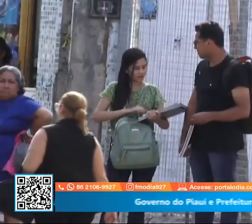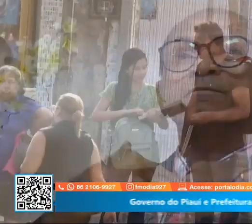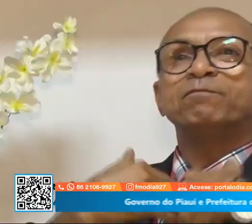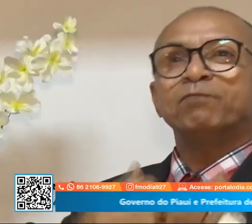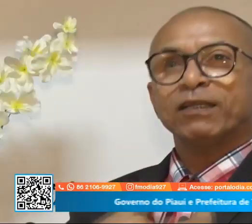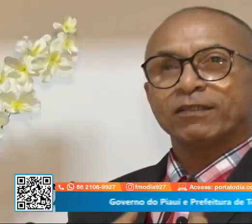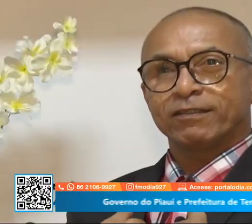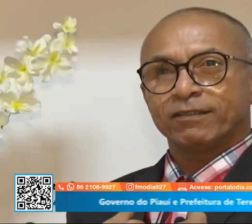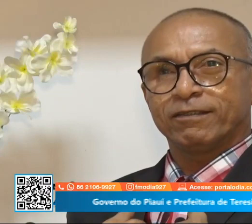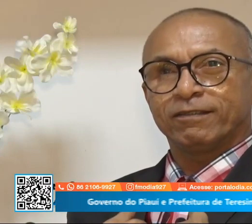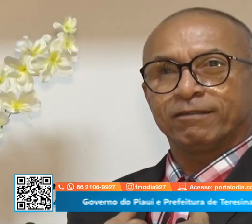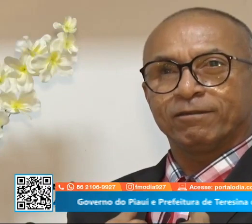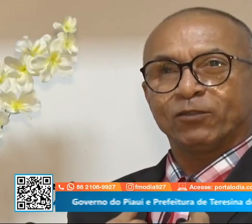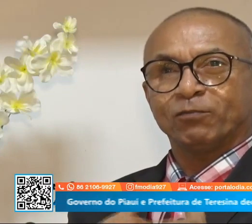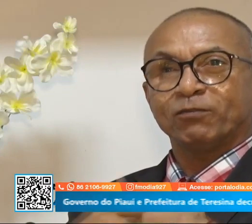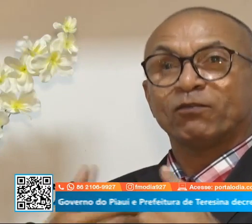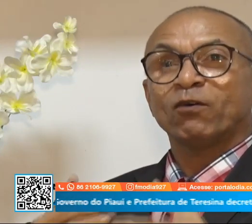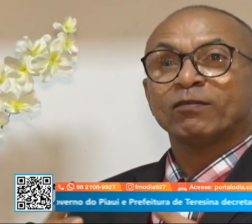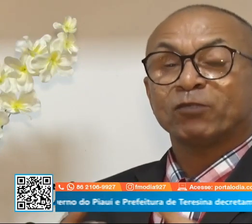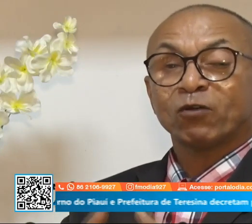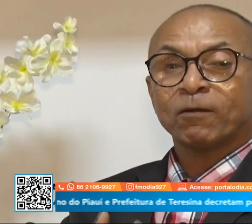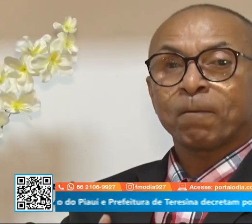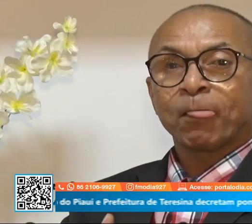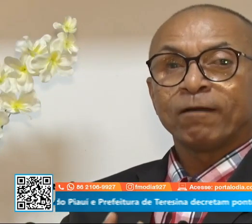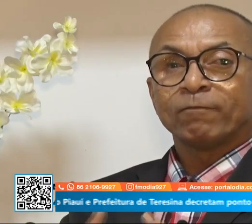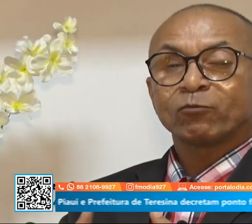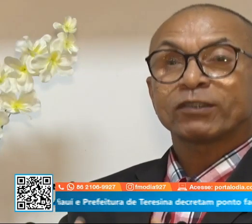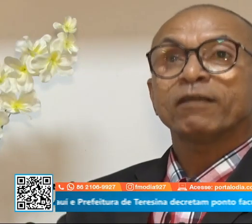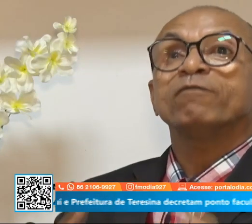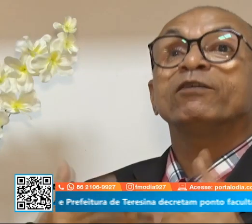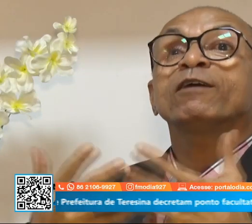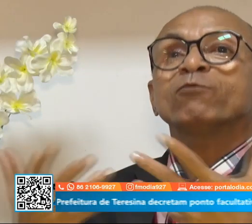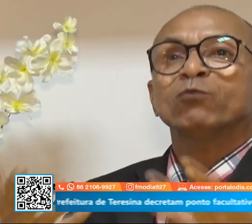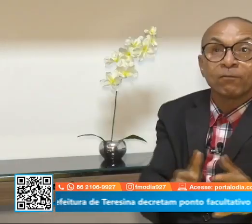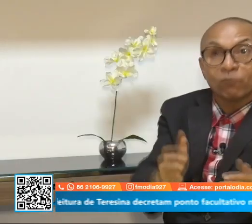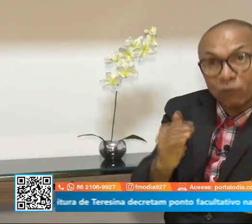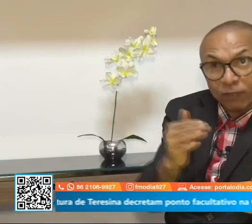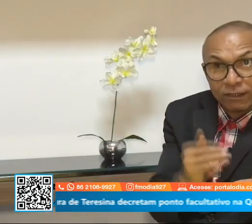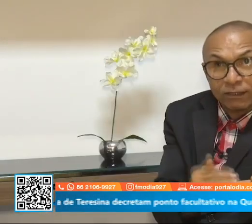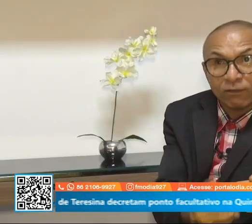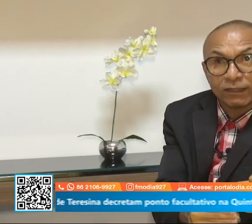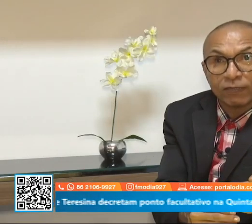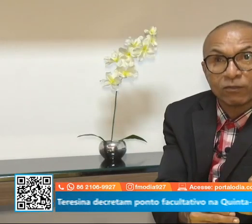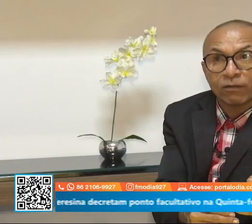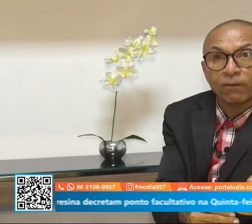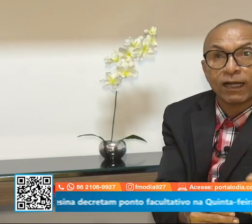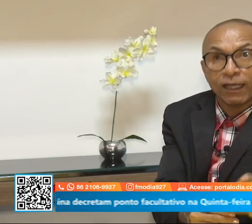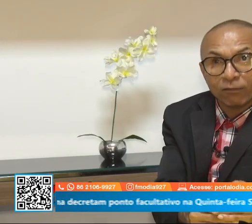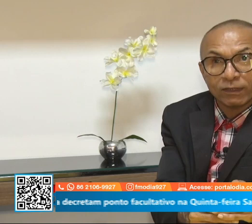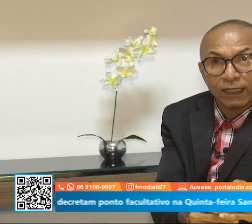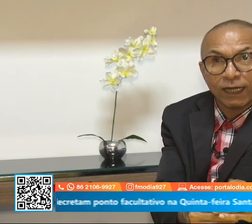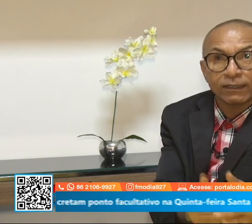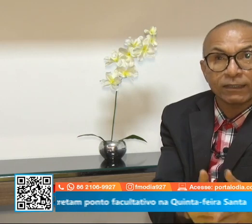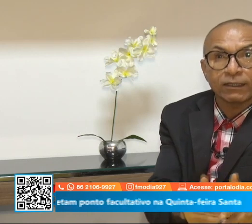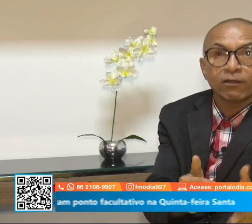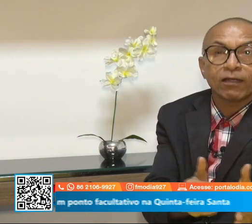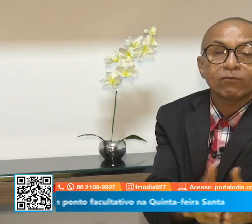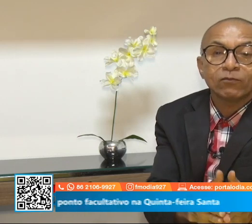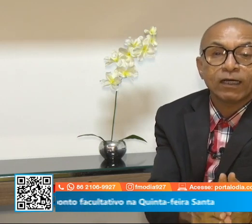com o sociólogo e antropólogo Arnaldo Eugênio. No Brasil, a tradução para equidade, quer dizer, é